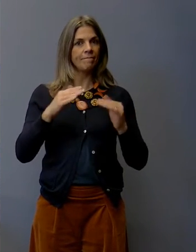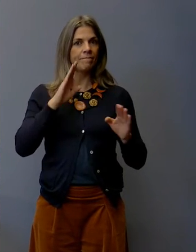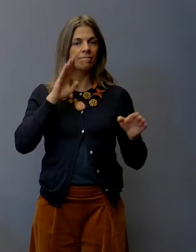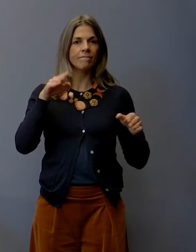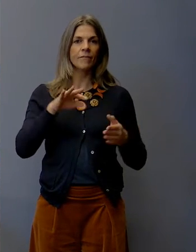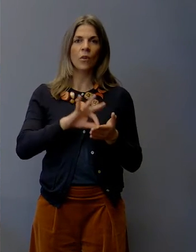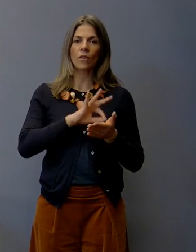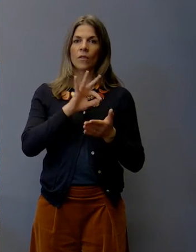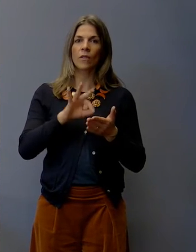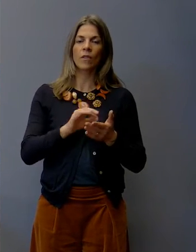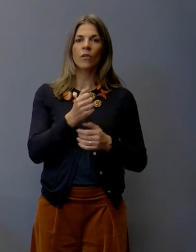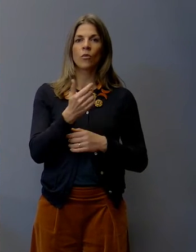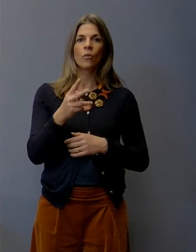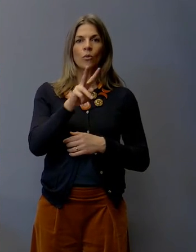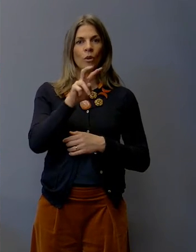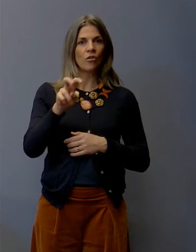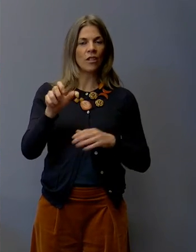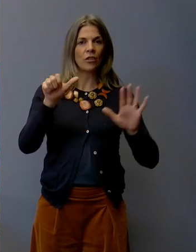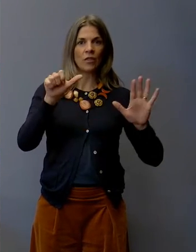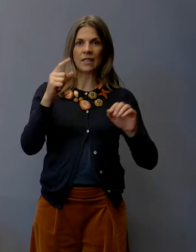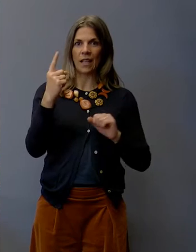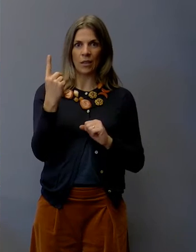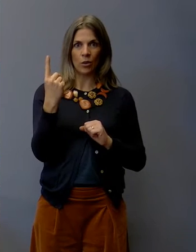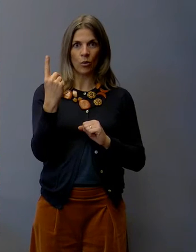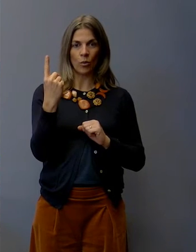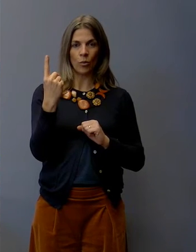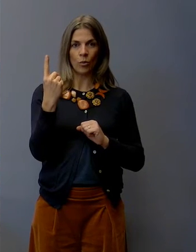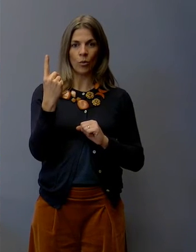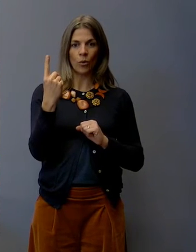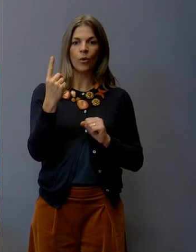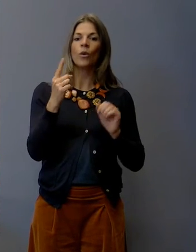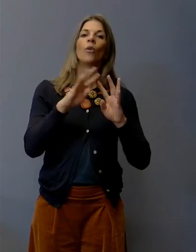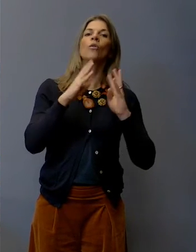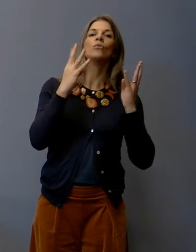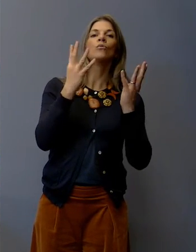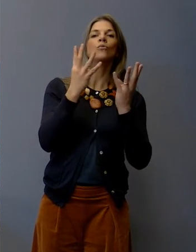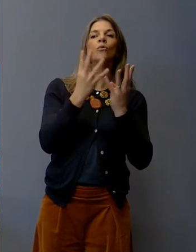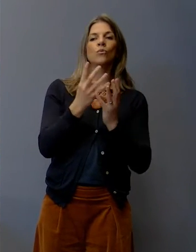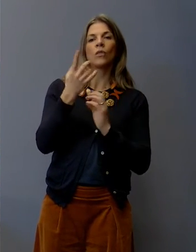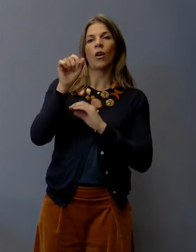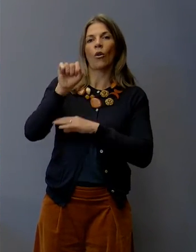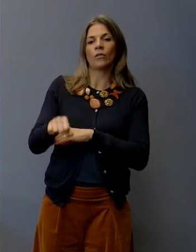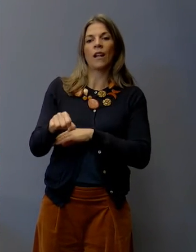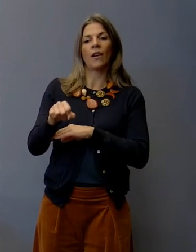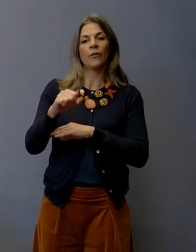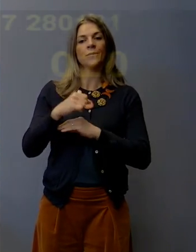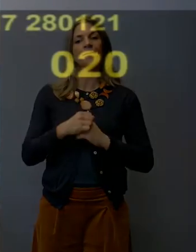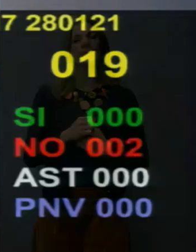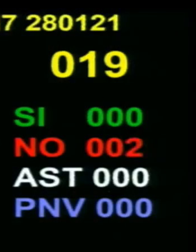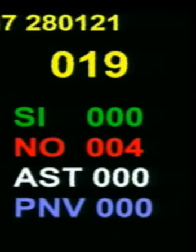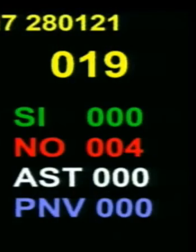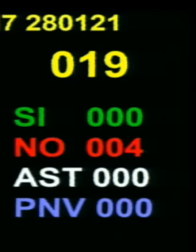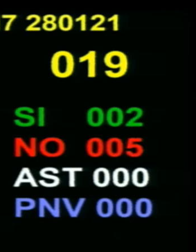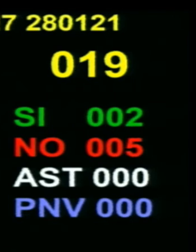l'ordine del giorno numero 261 con parere contrario della giunta si